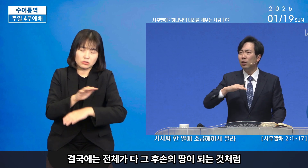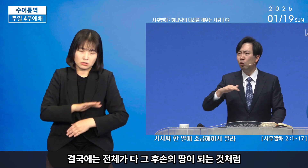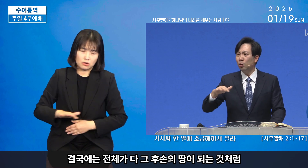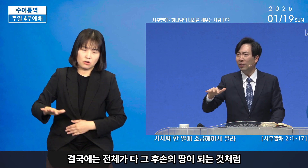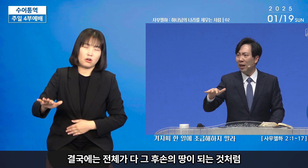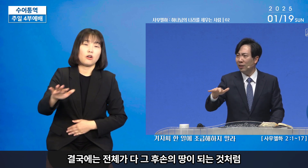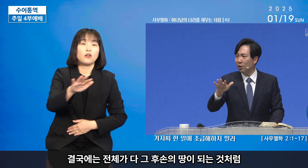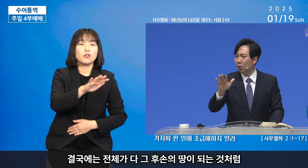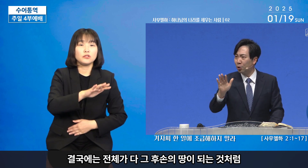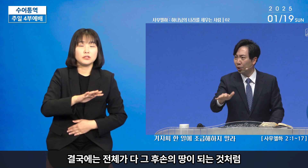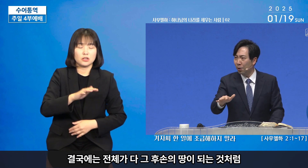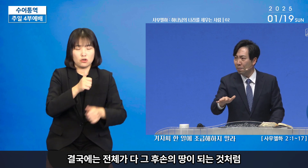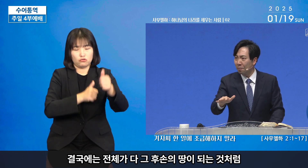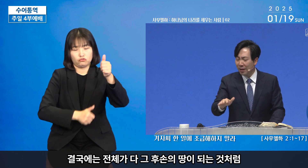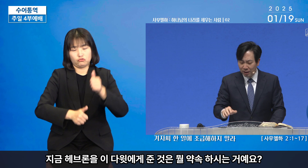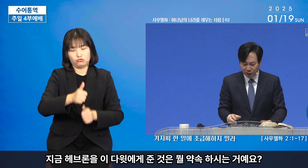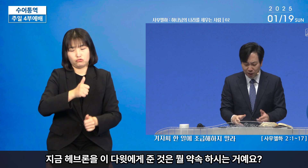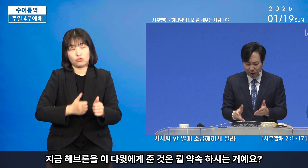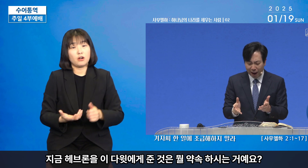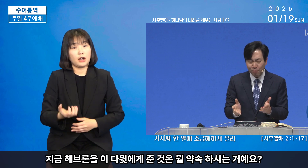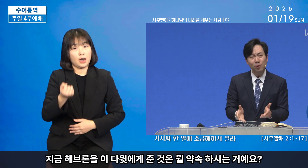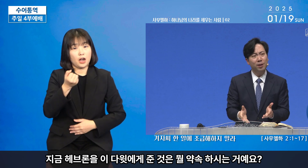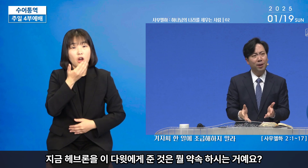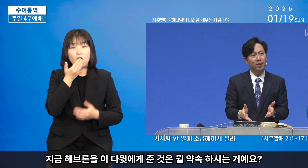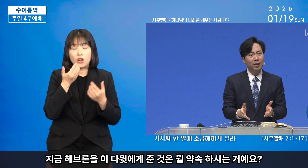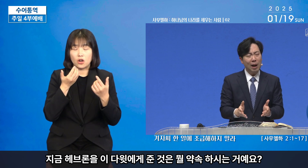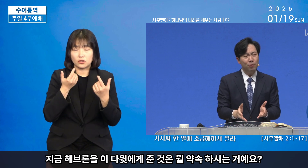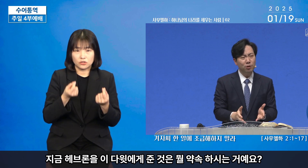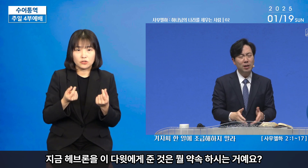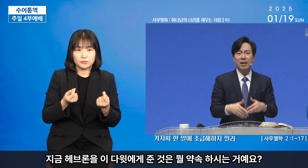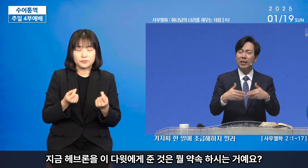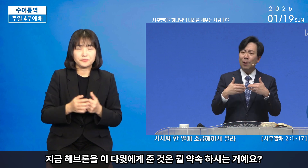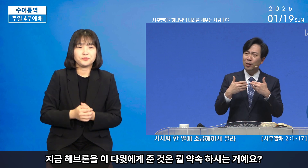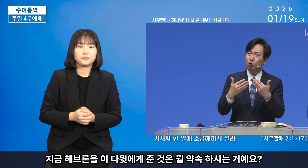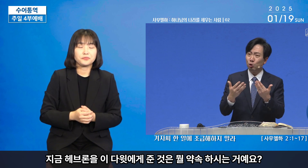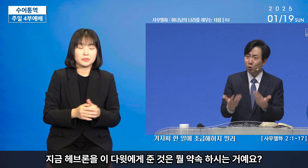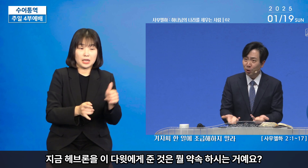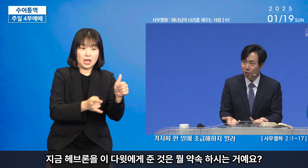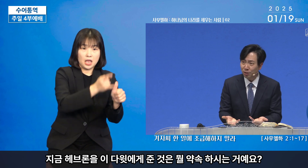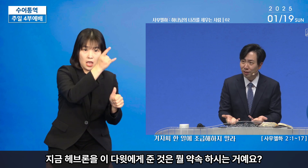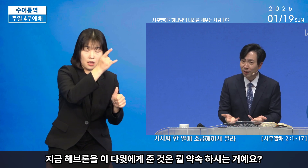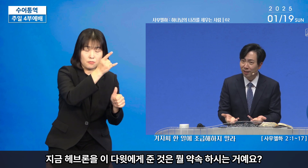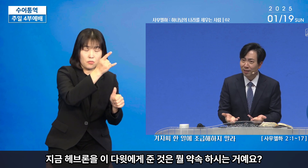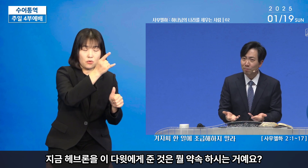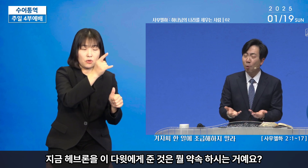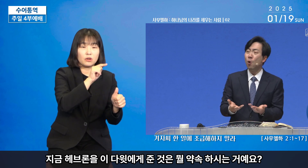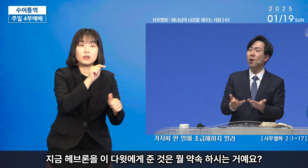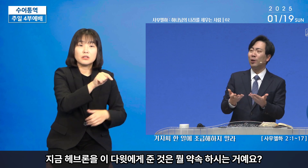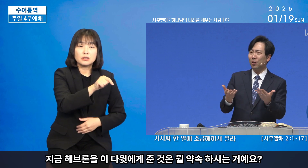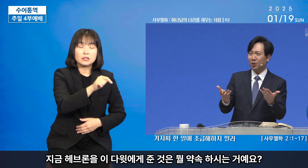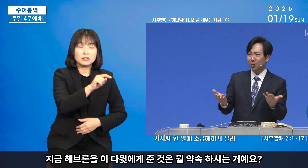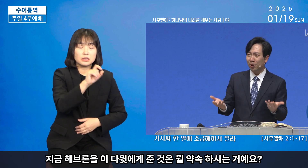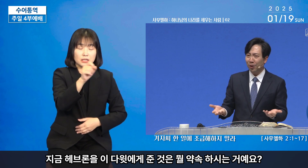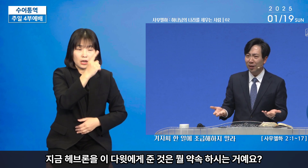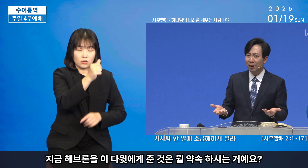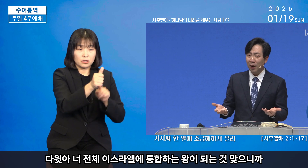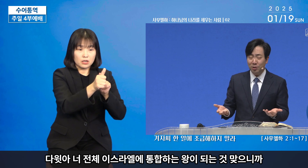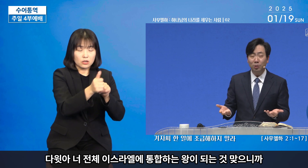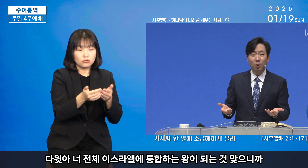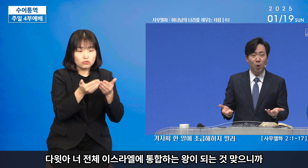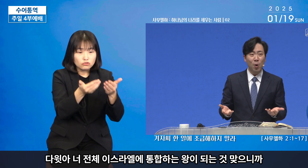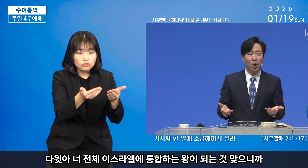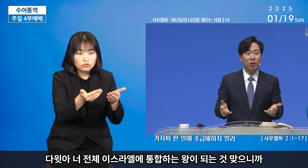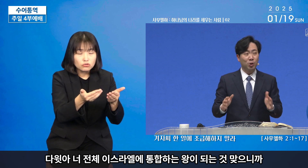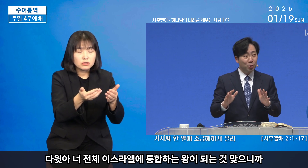다 그 후손의 땅이 되는 것처럼 지금 헤브론을 이 다윗에게 준 것은 뭘 약속하시는 거예요?